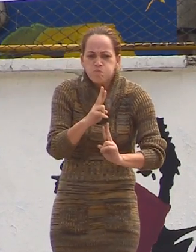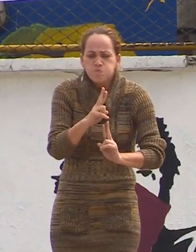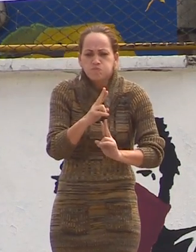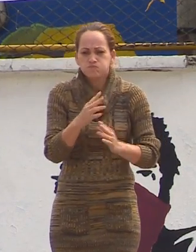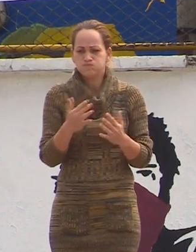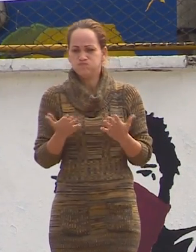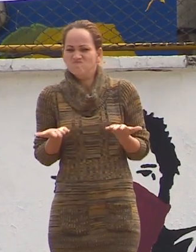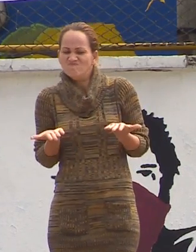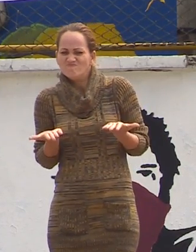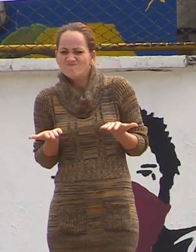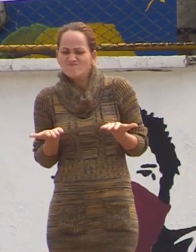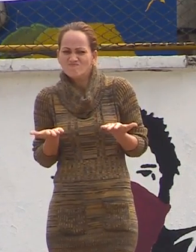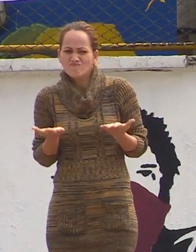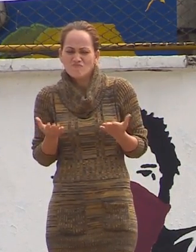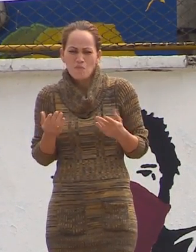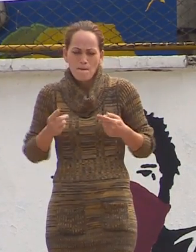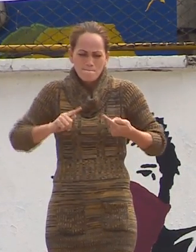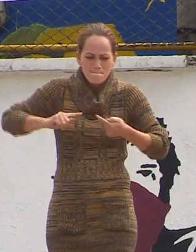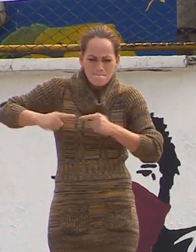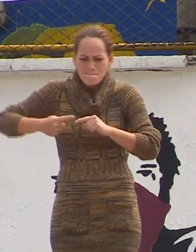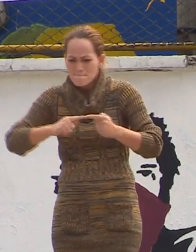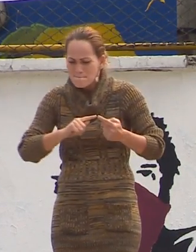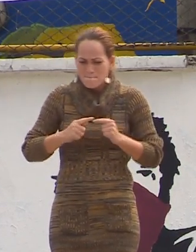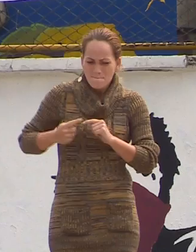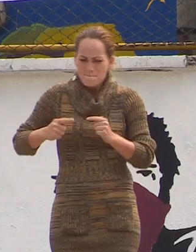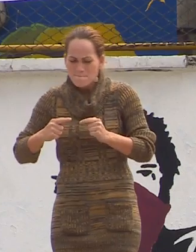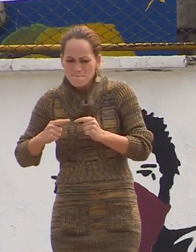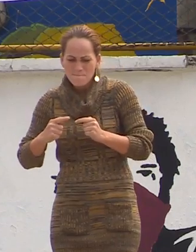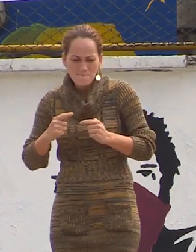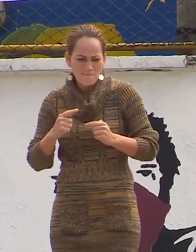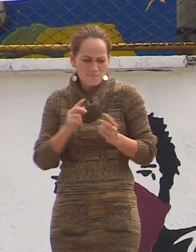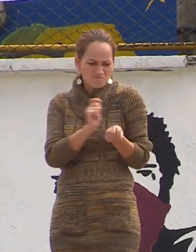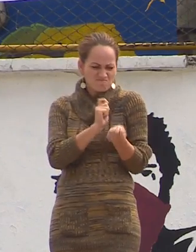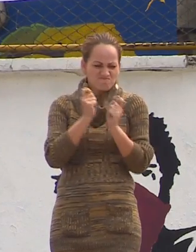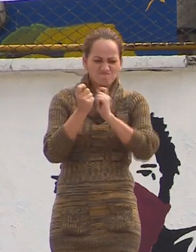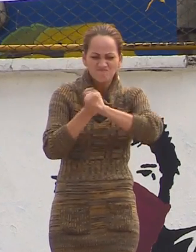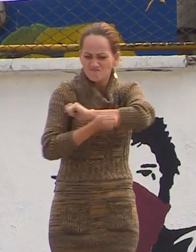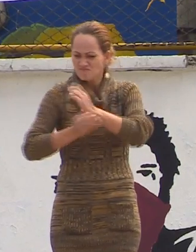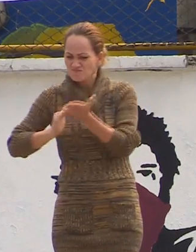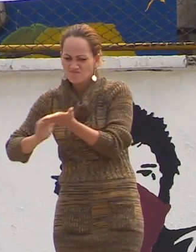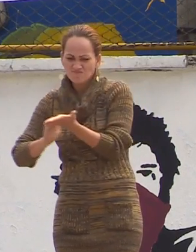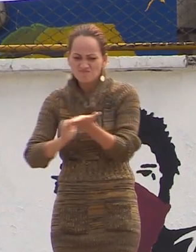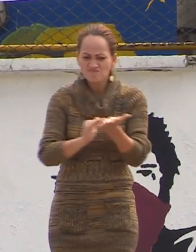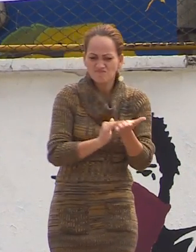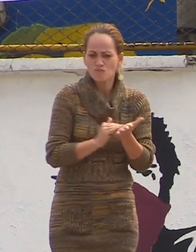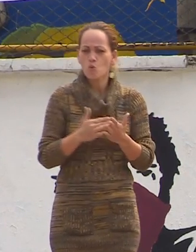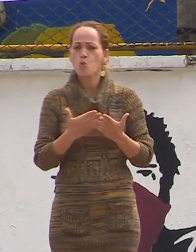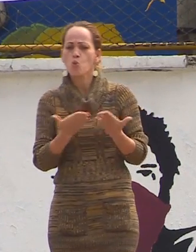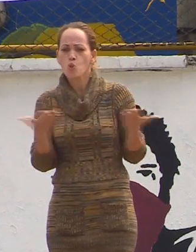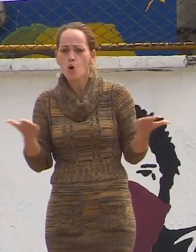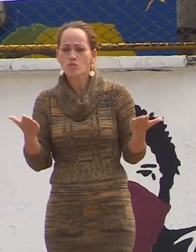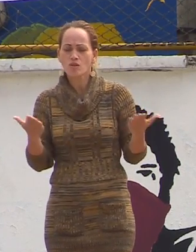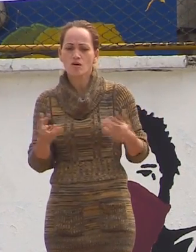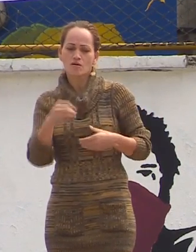conflictos son necesarios de tramitar, transformar y resolver en la